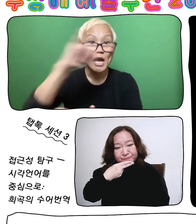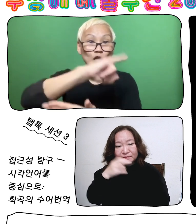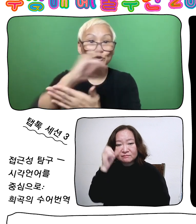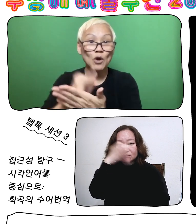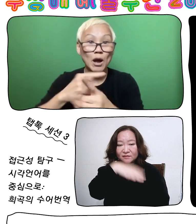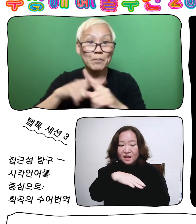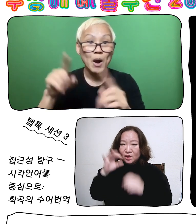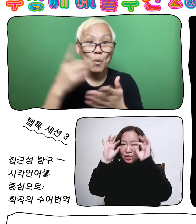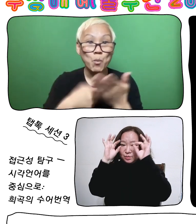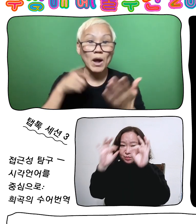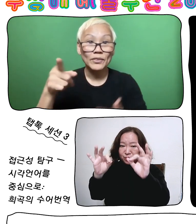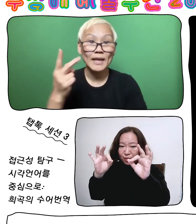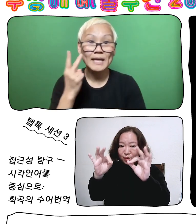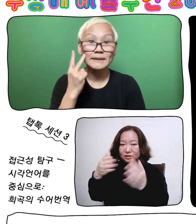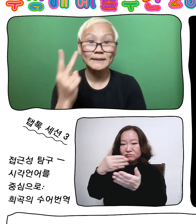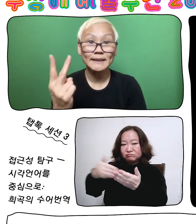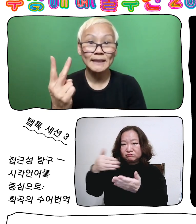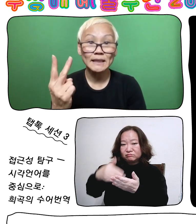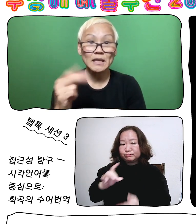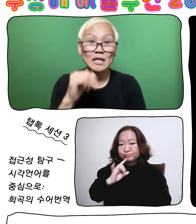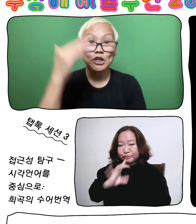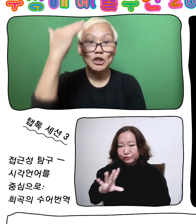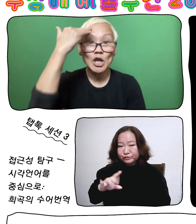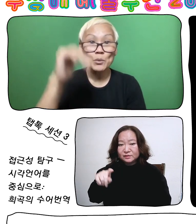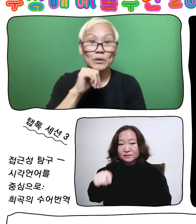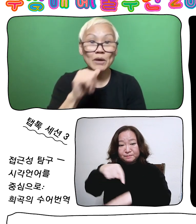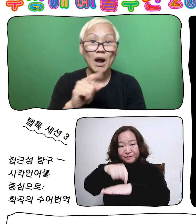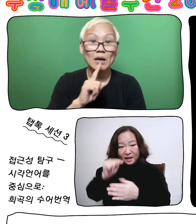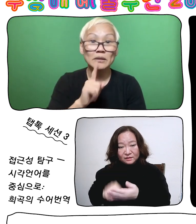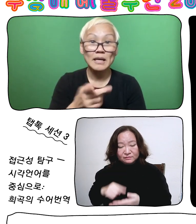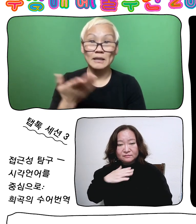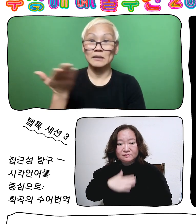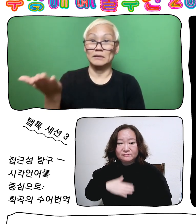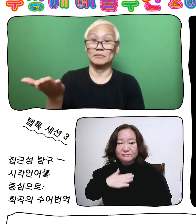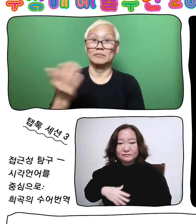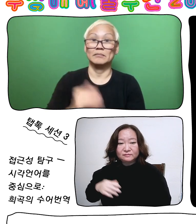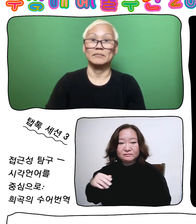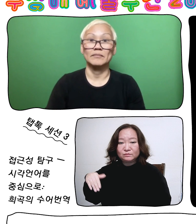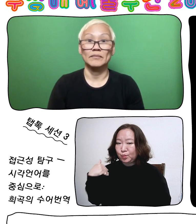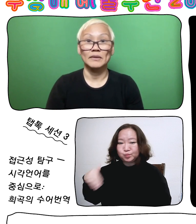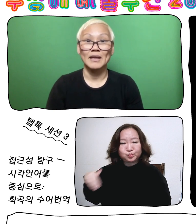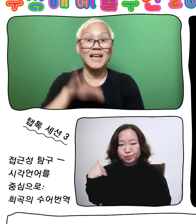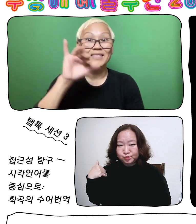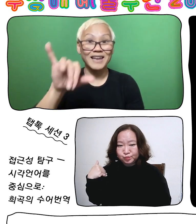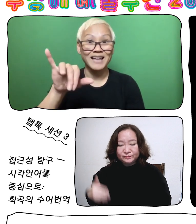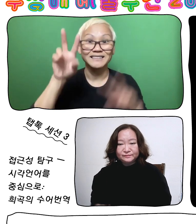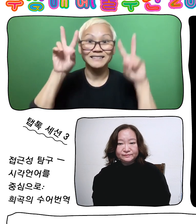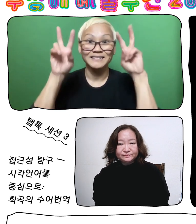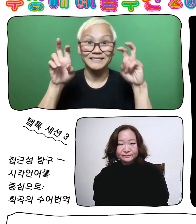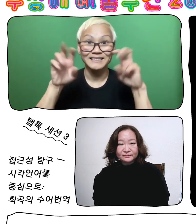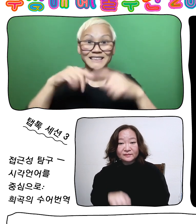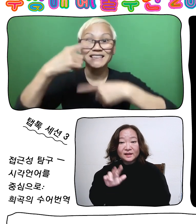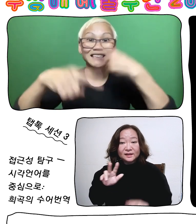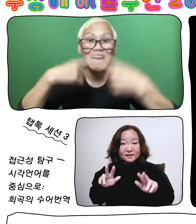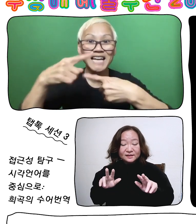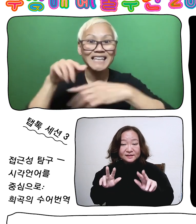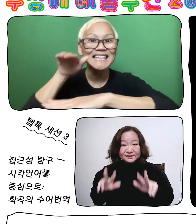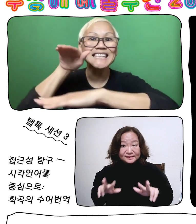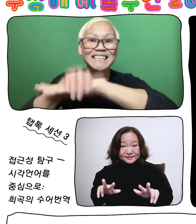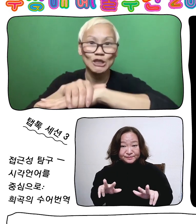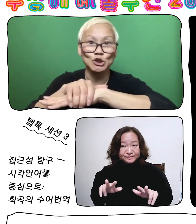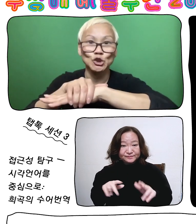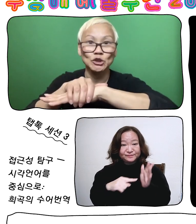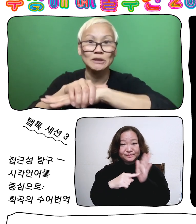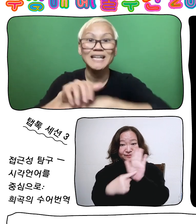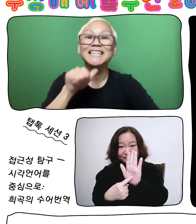그저 보이는 것을 그릴 뿐. 그 마음은 알지 못한다. 지금 보여드린 것은 영어를